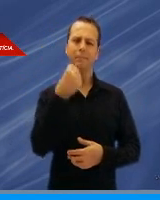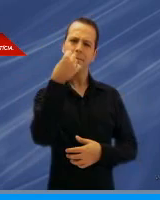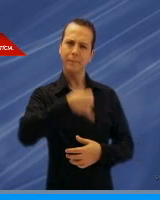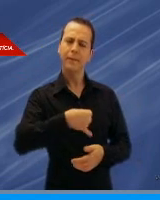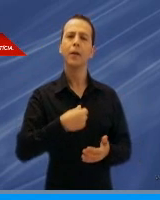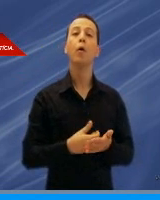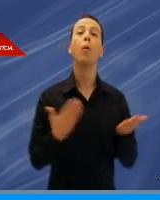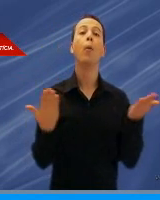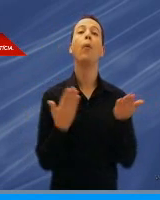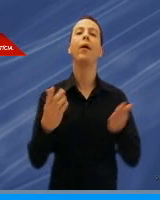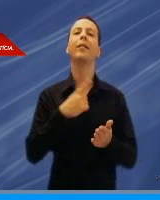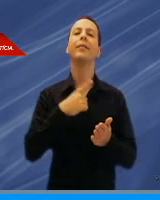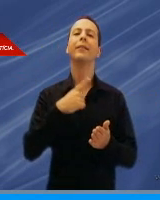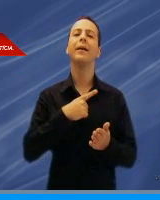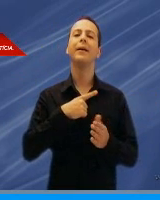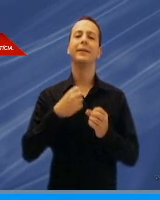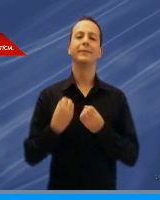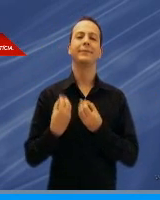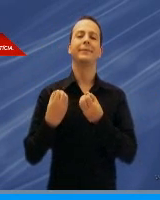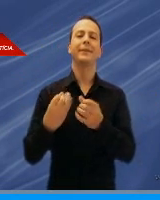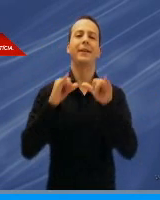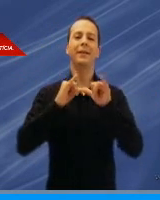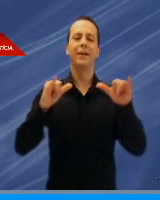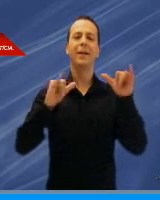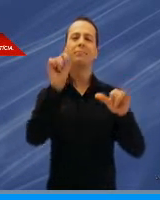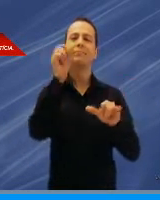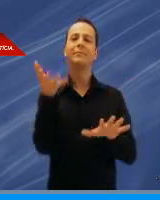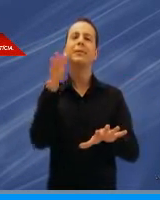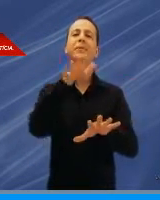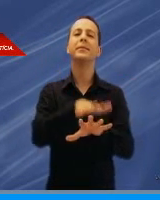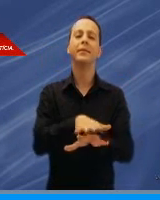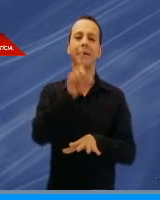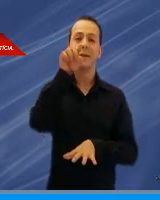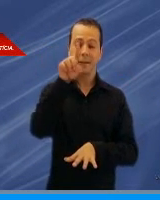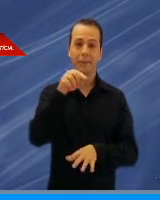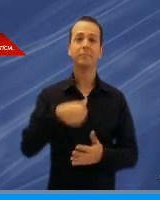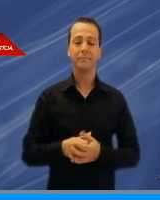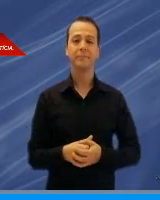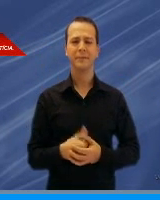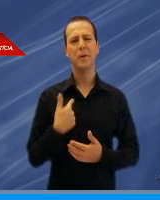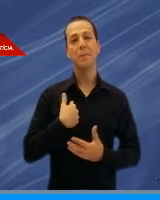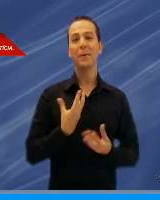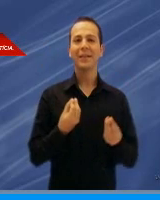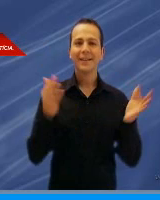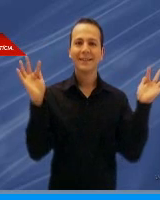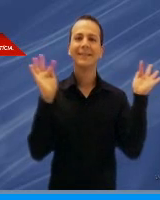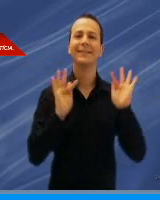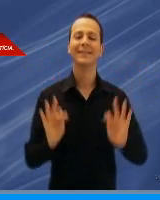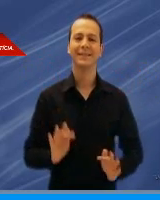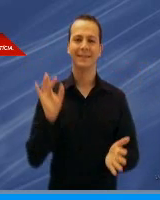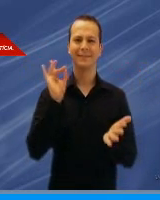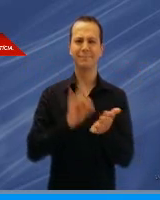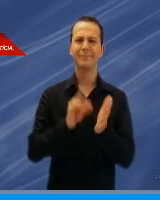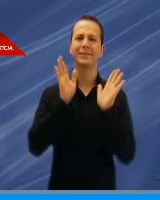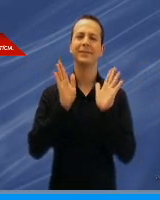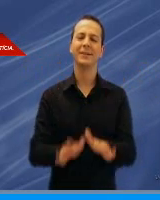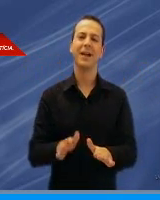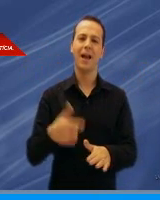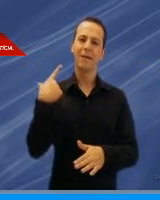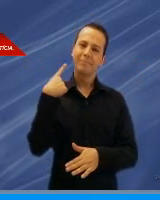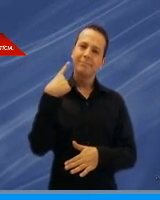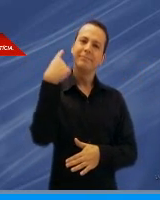e hoje você tem uma novidade que é inclusive aqui da CBN, né, sobre inclusão, não é isso? Exatamente. Estou muito feliz de ter sido